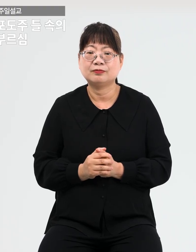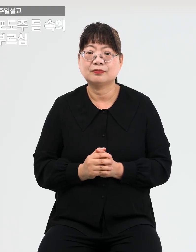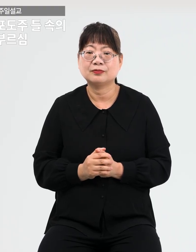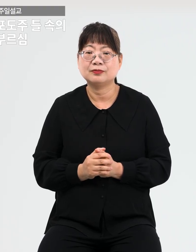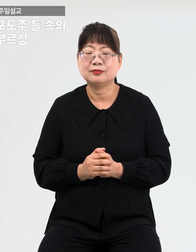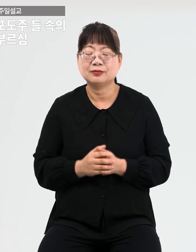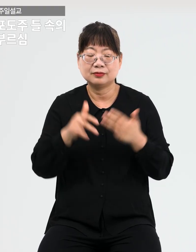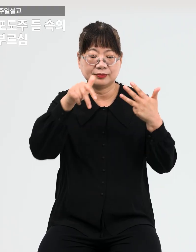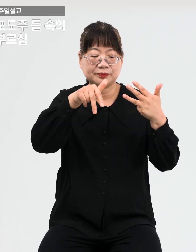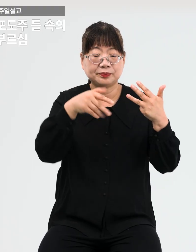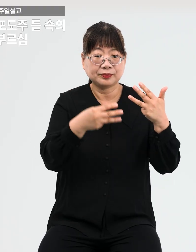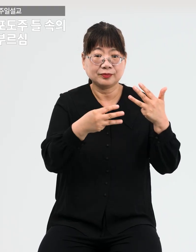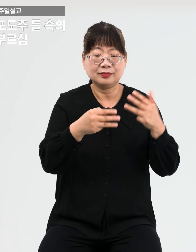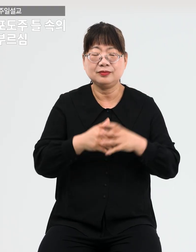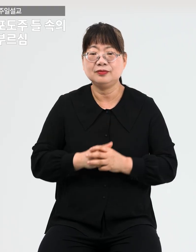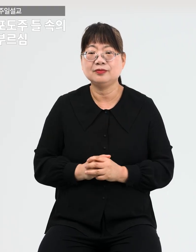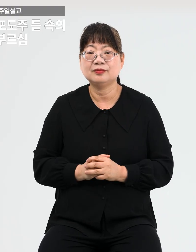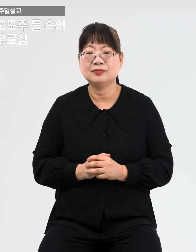8절